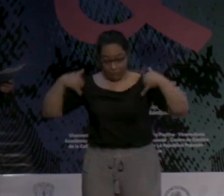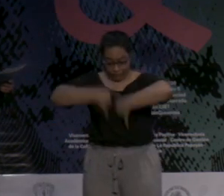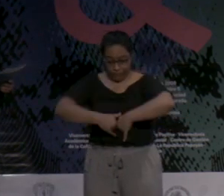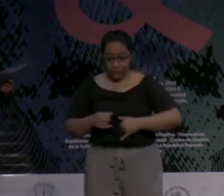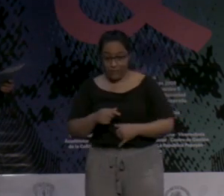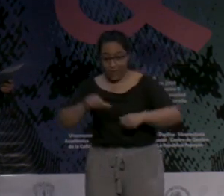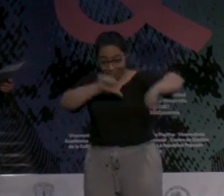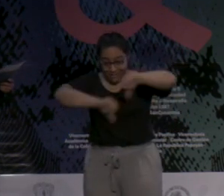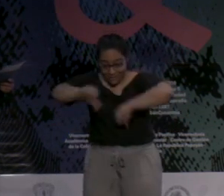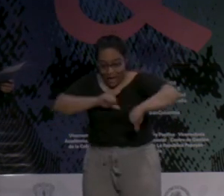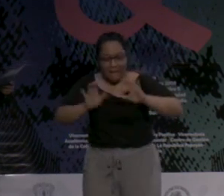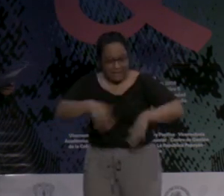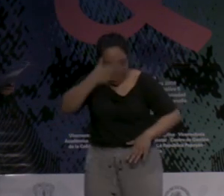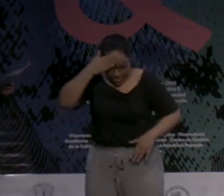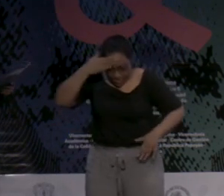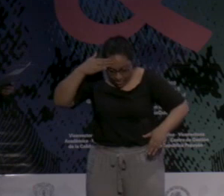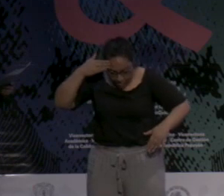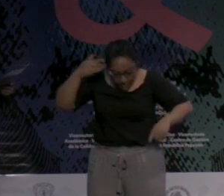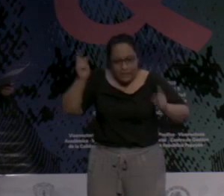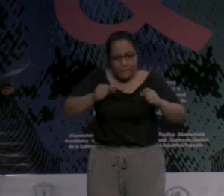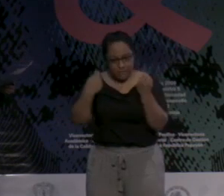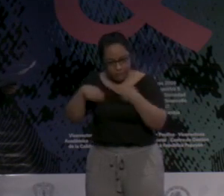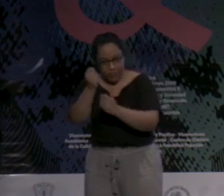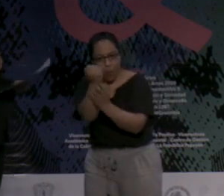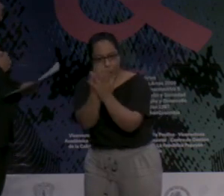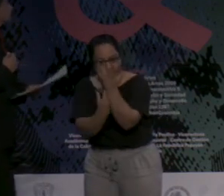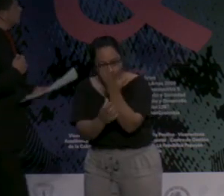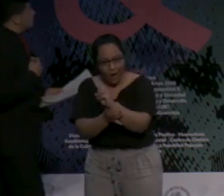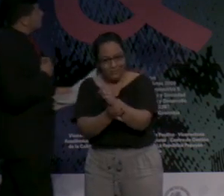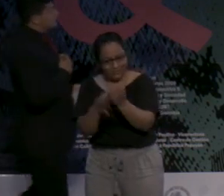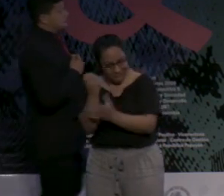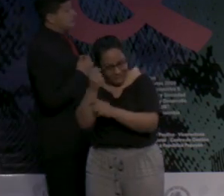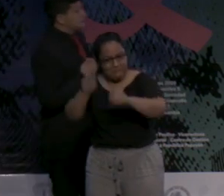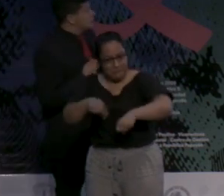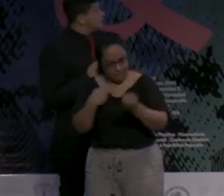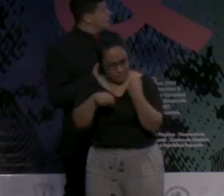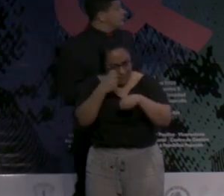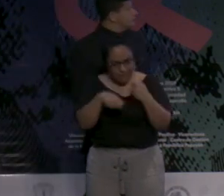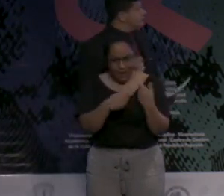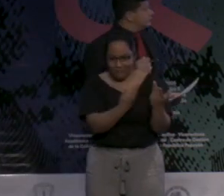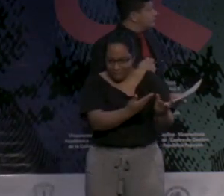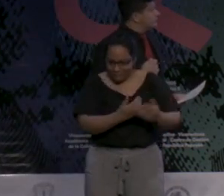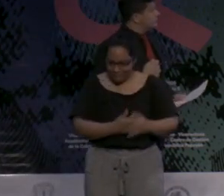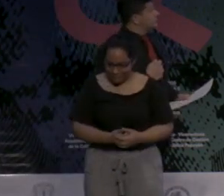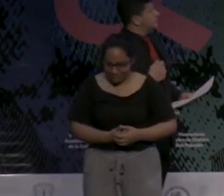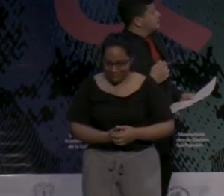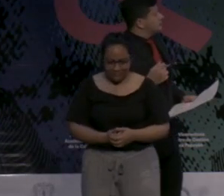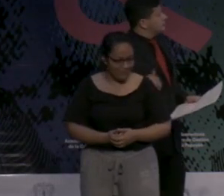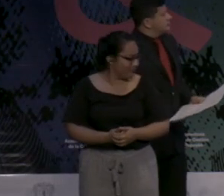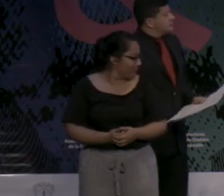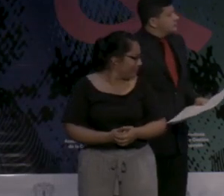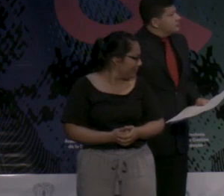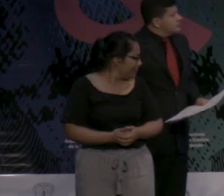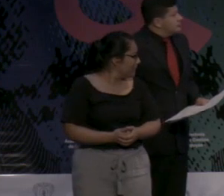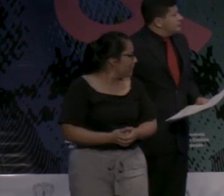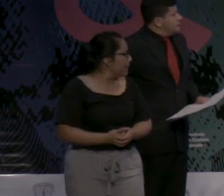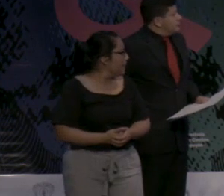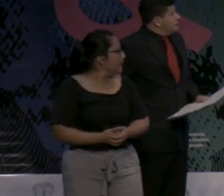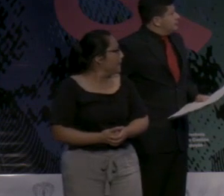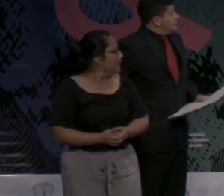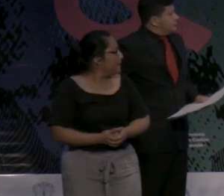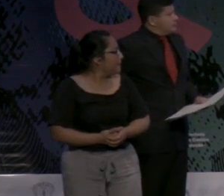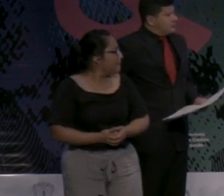veces pasan y dicen: se le quedó tal cosa a mi hijo, tenla aquí. Yo le digo que pase, y entonces se conectan los hijos con los vendedores ambulantes cuando les pasa algo. Ferney